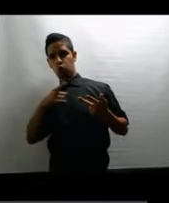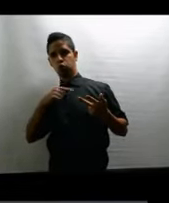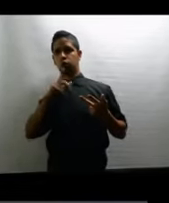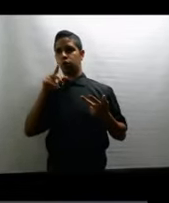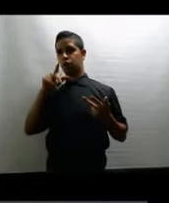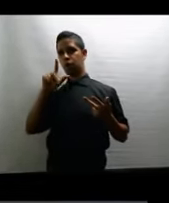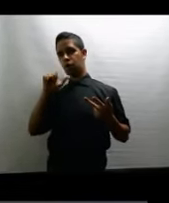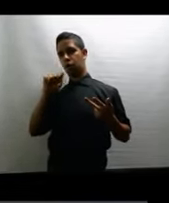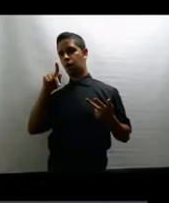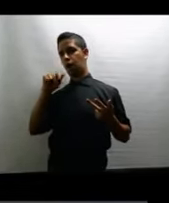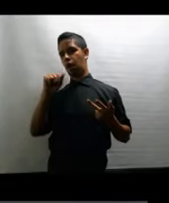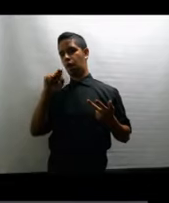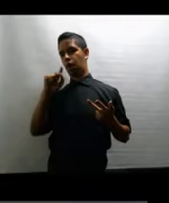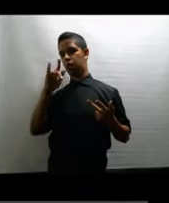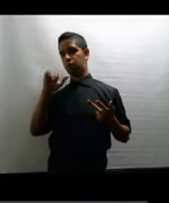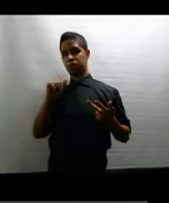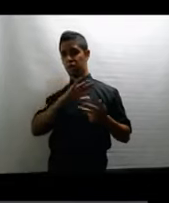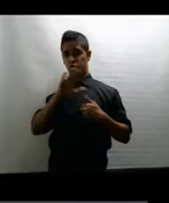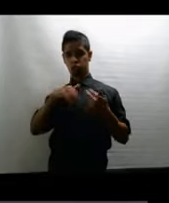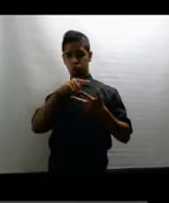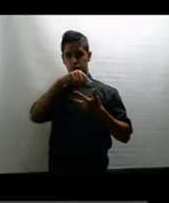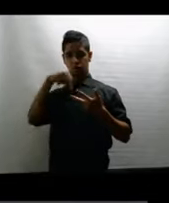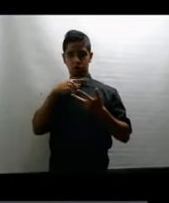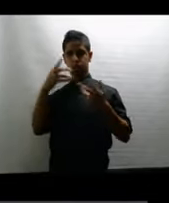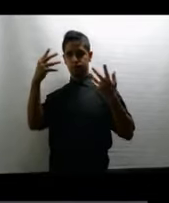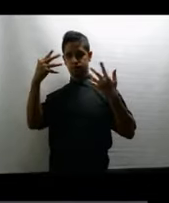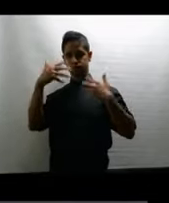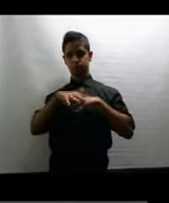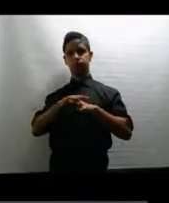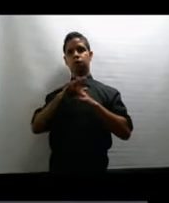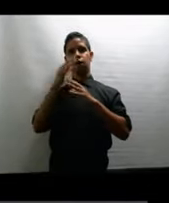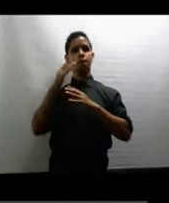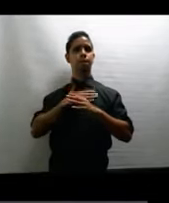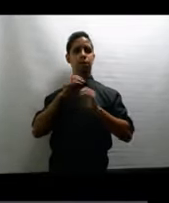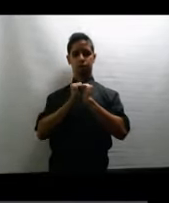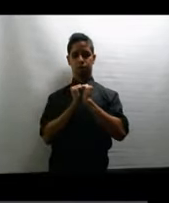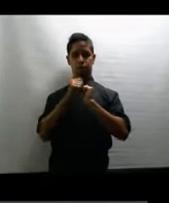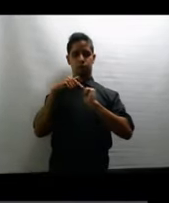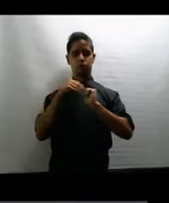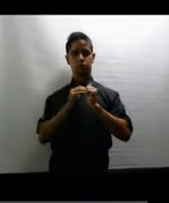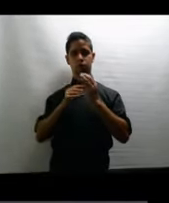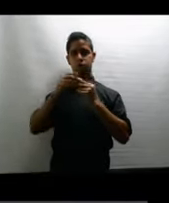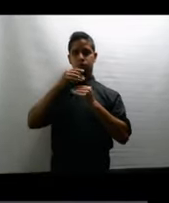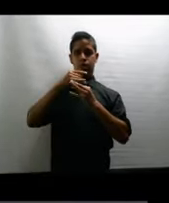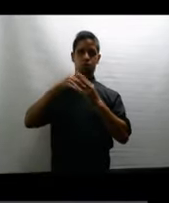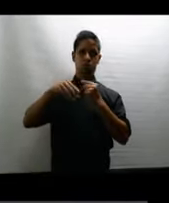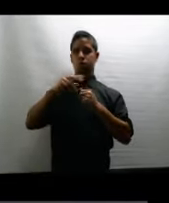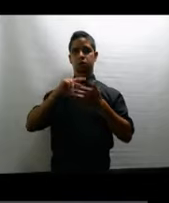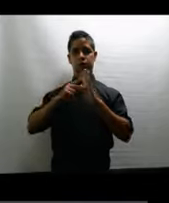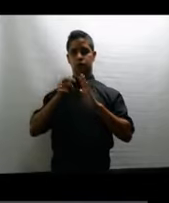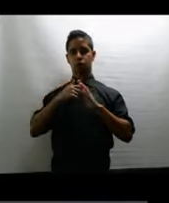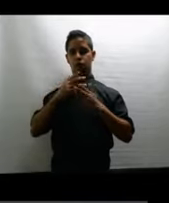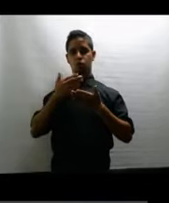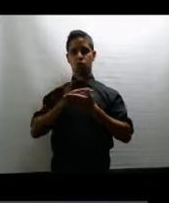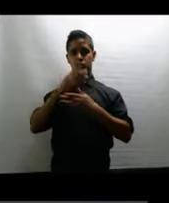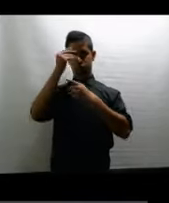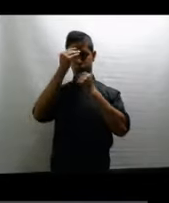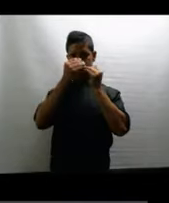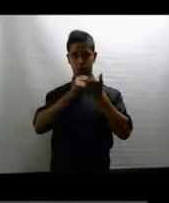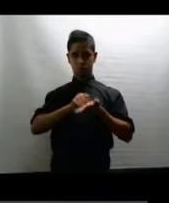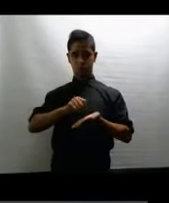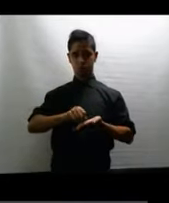y muy melódicas también, así que toda esa información yo creo que está ahí en mi cabeza. Sí. Y pues salen las canciones.